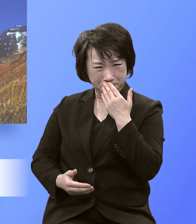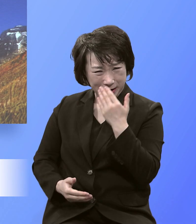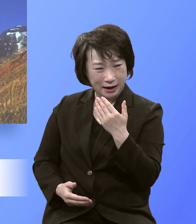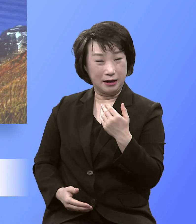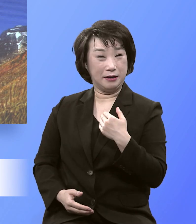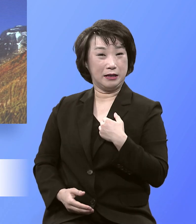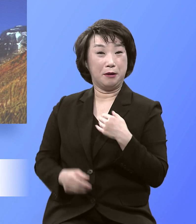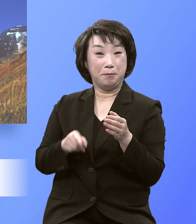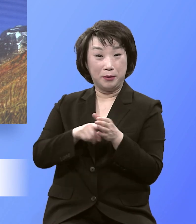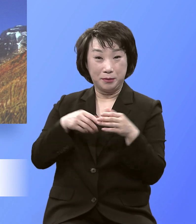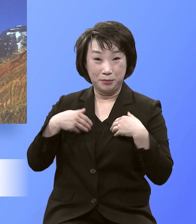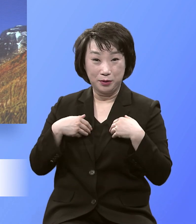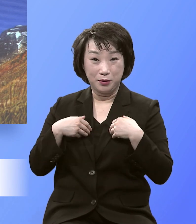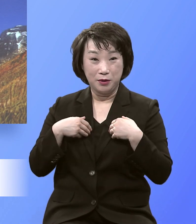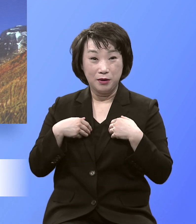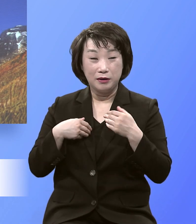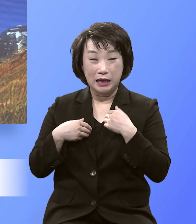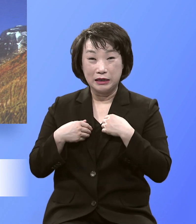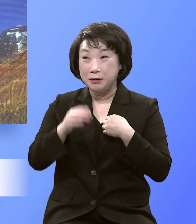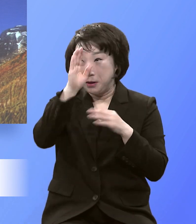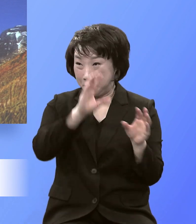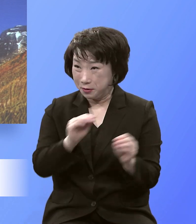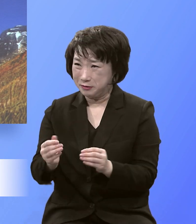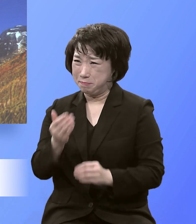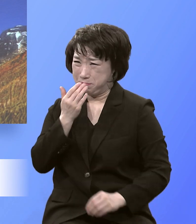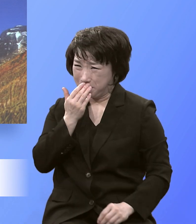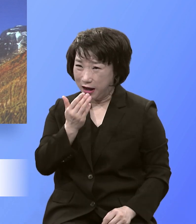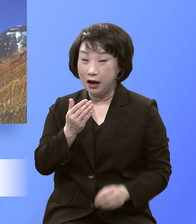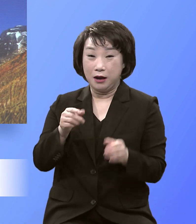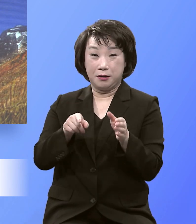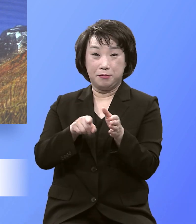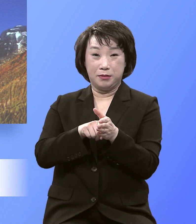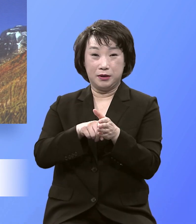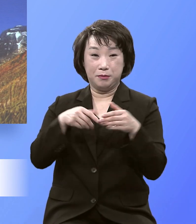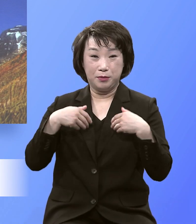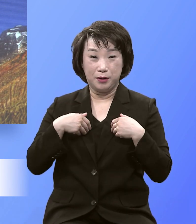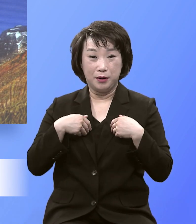있다, 나는 치료받을 수 있다라고